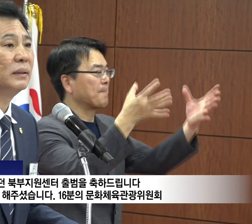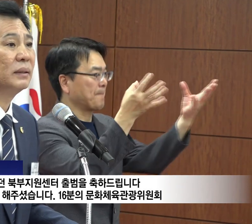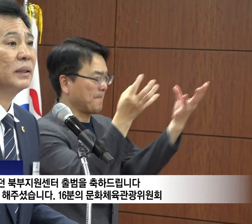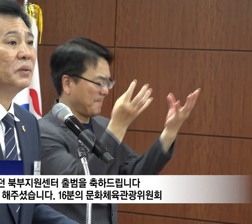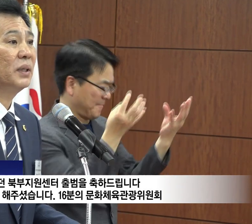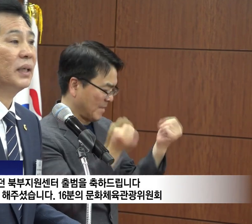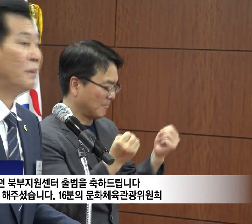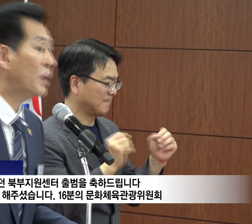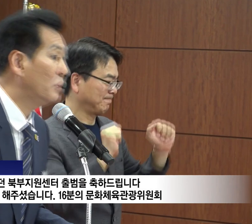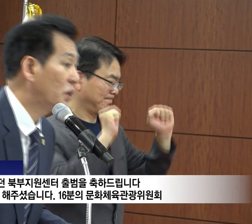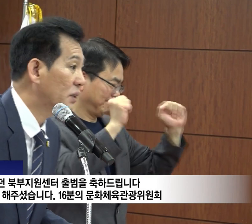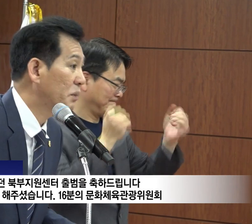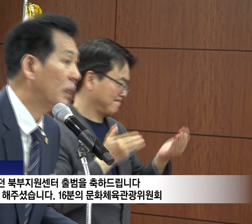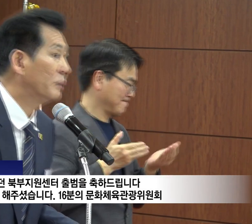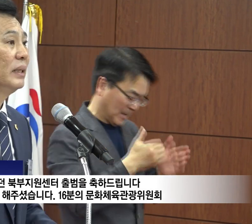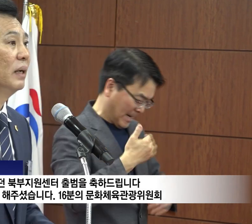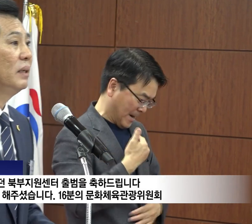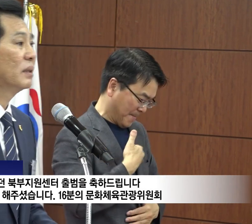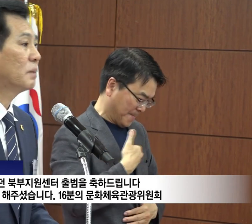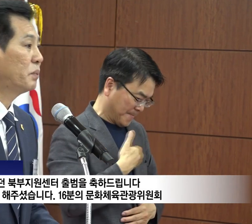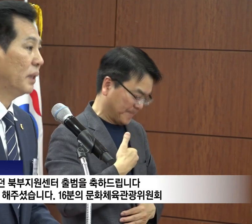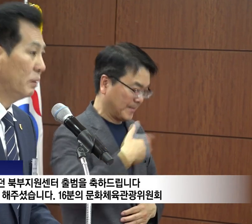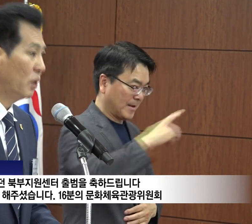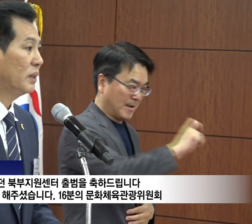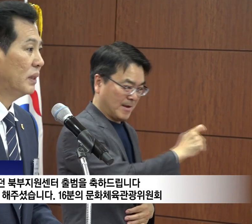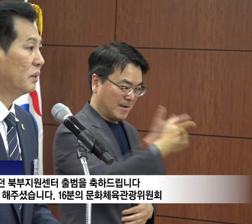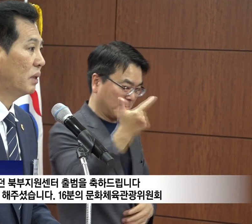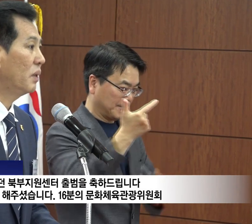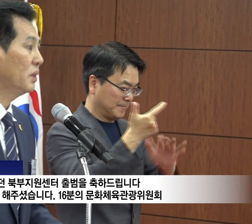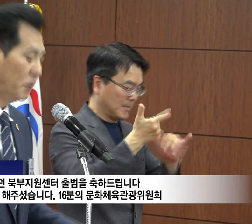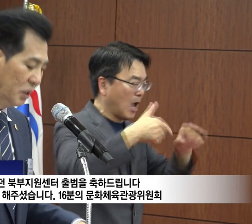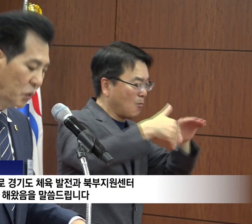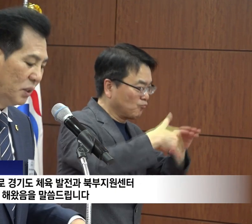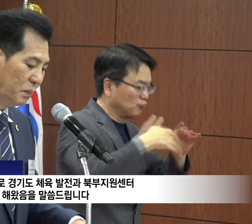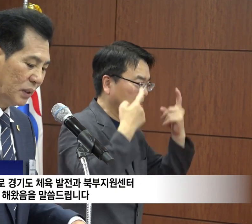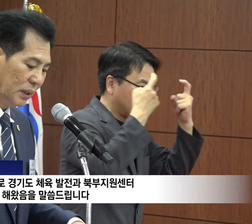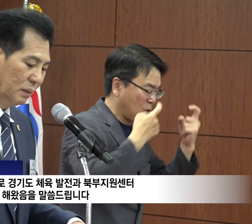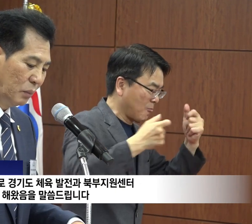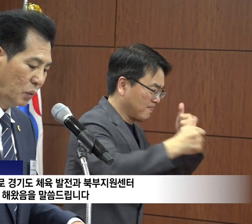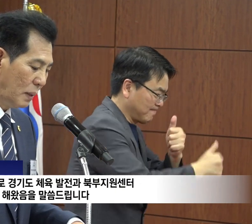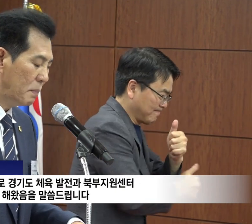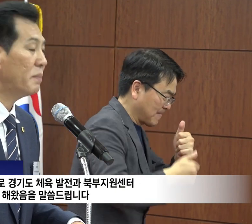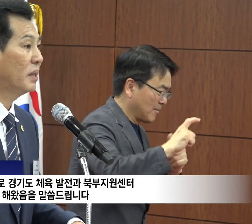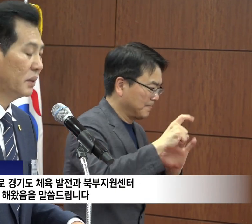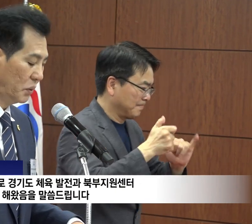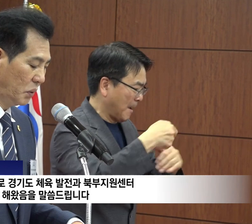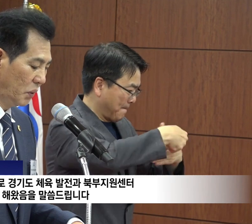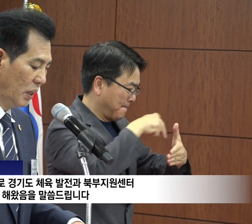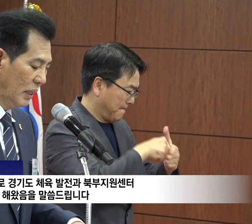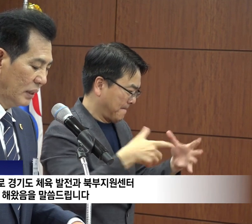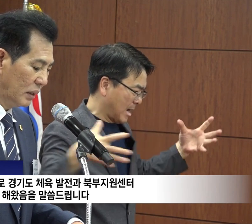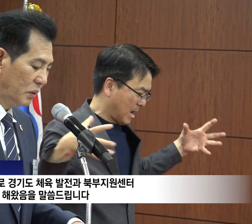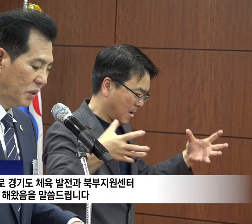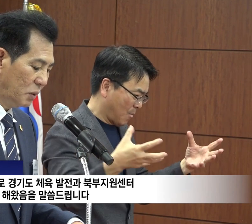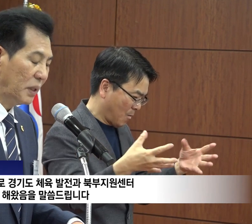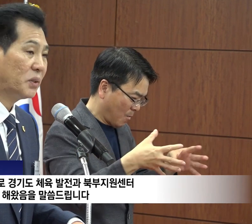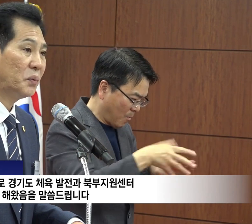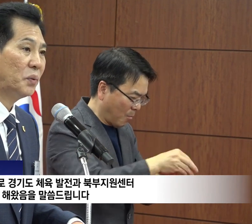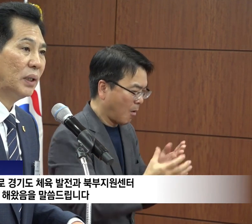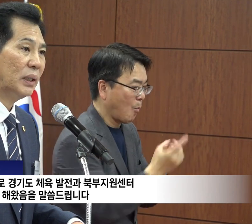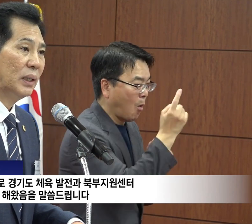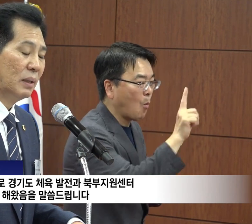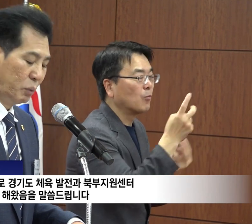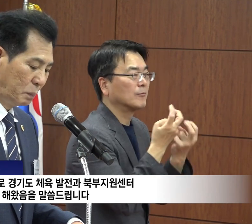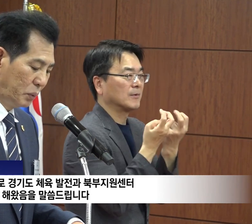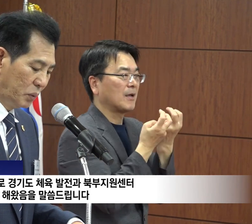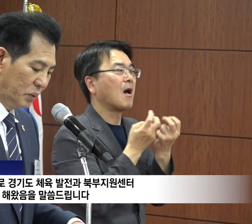많은 체육인들이 함께해 주셨습니다. 16분의 문화체육관광위원회 위원님들은 모두 한마음 한뜻으로 경기도